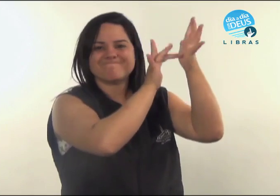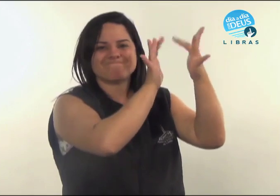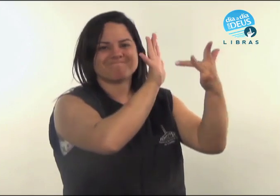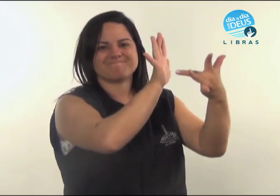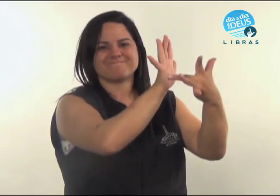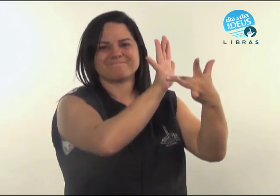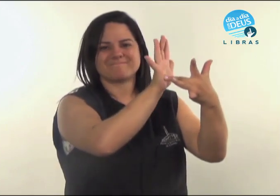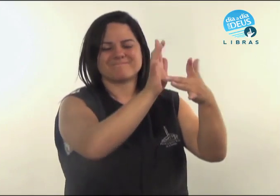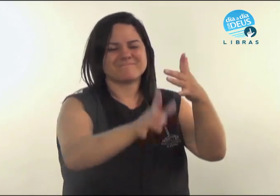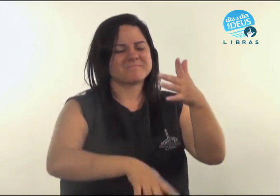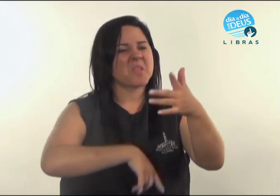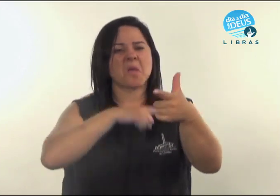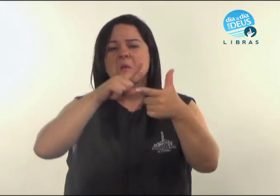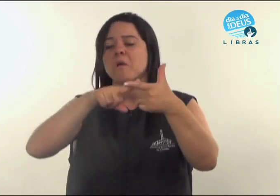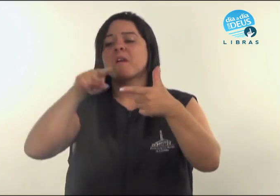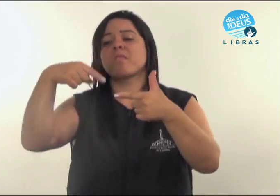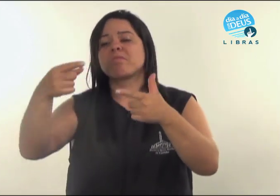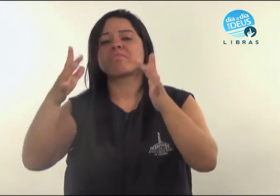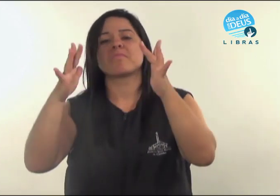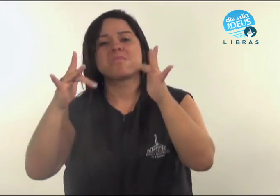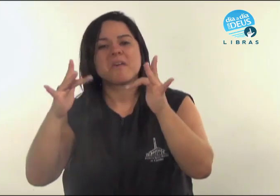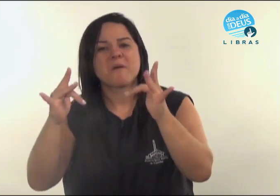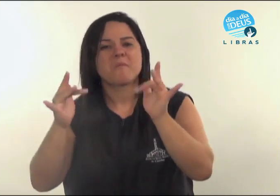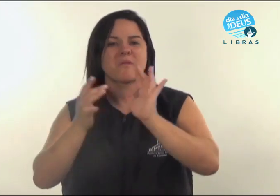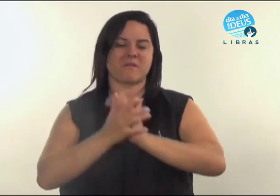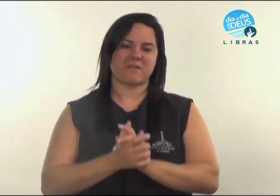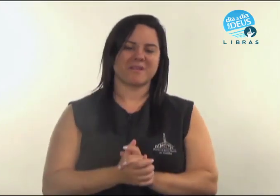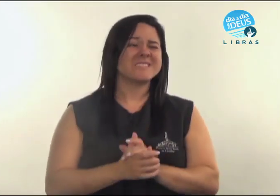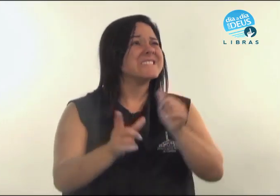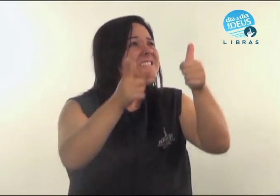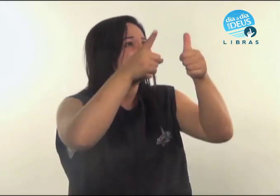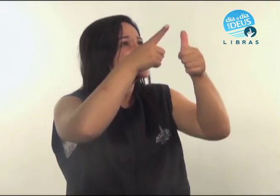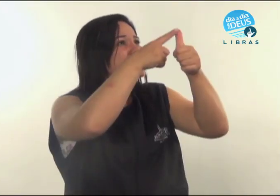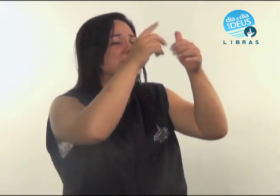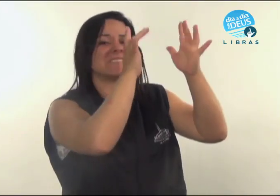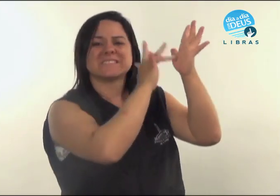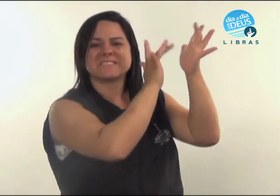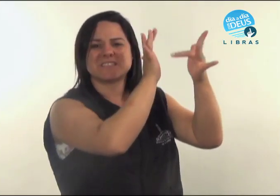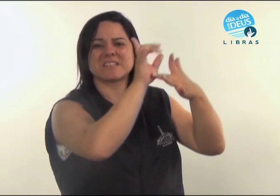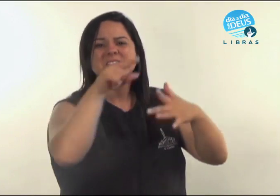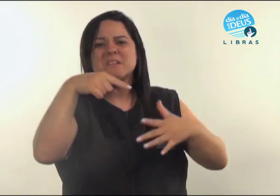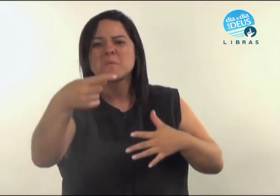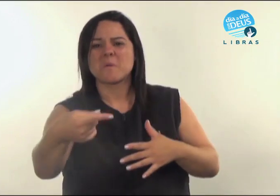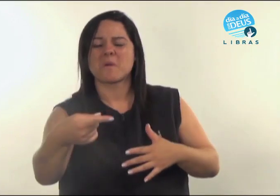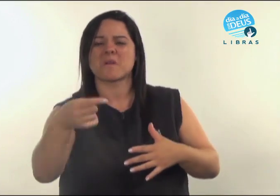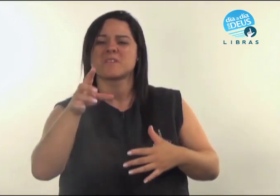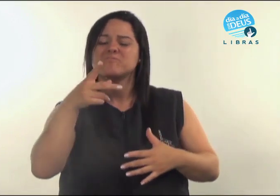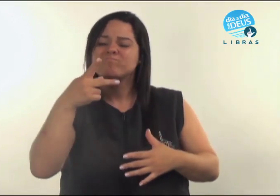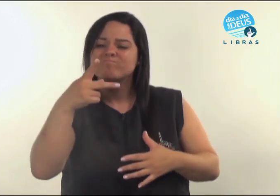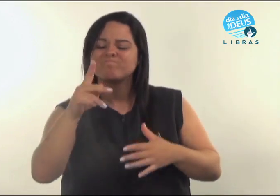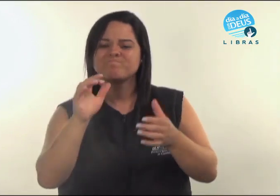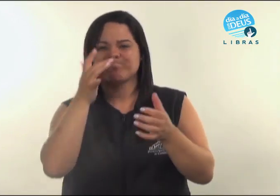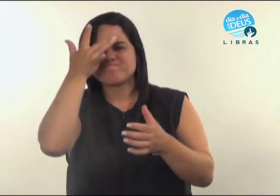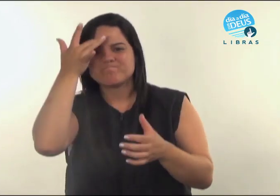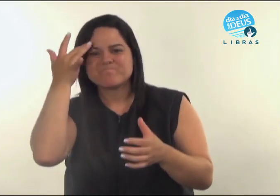Primeiro é Jesus, depois vem o seu namorado. Primeiro é Jesus, depois vem o seu